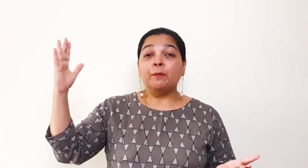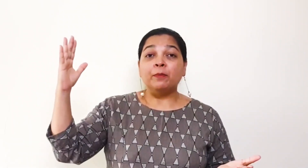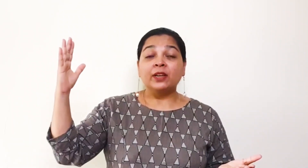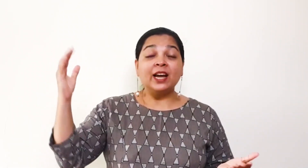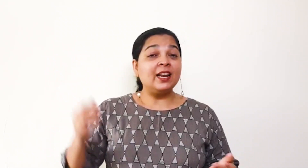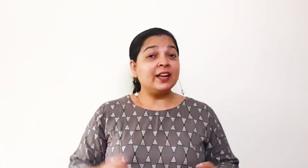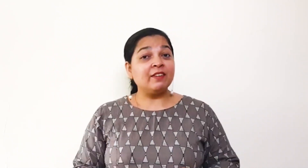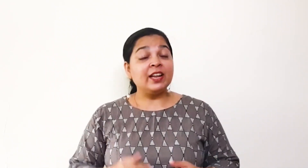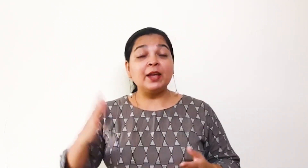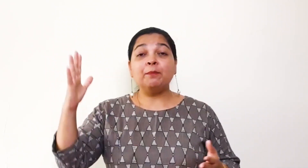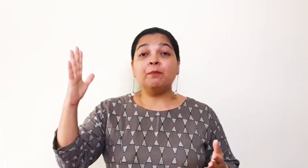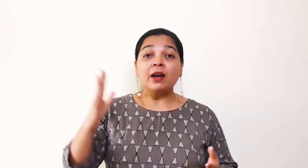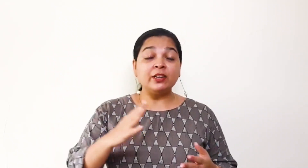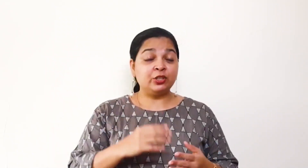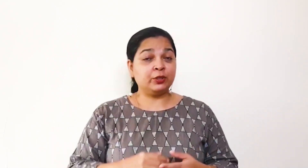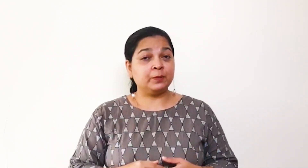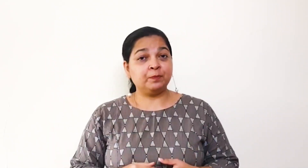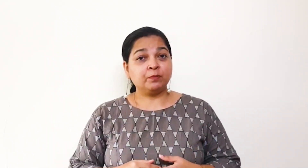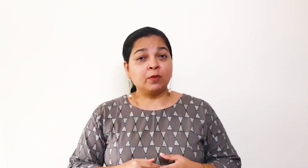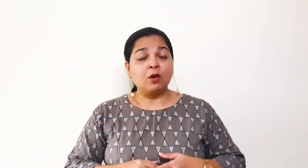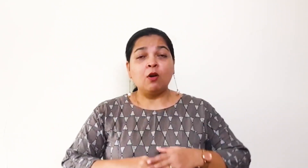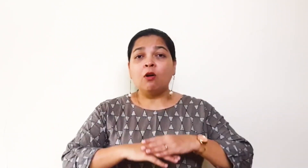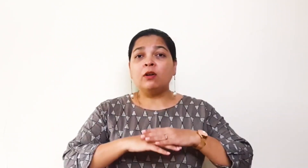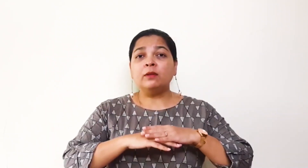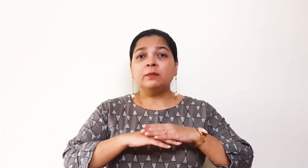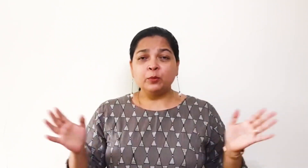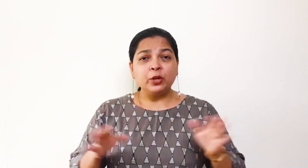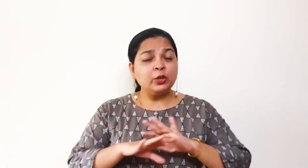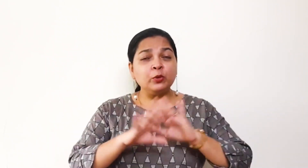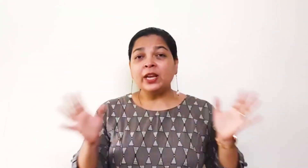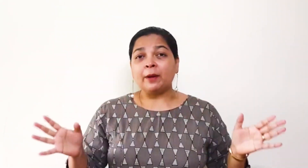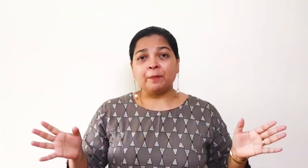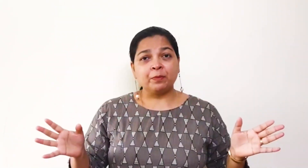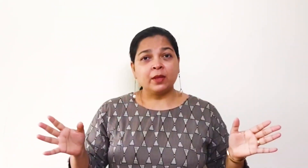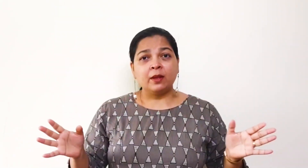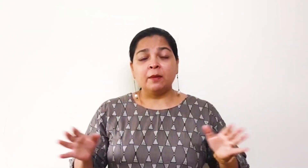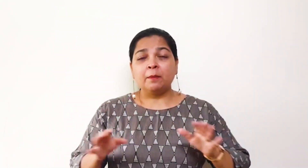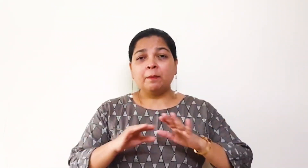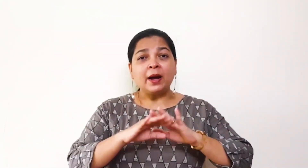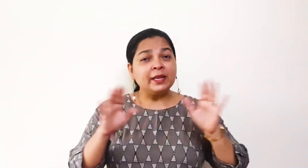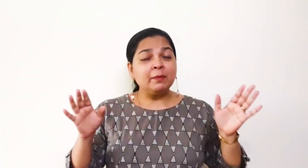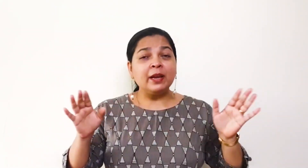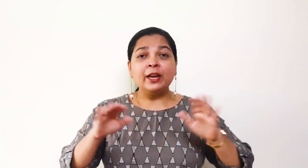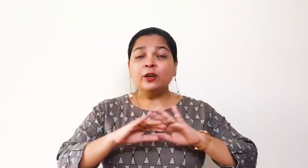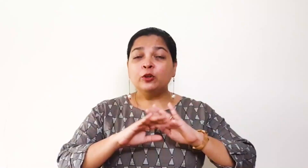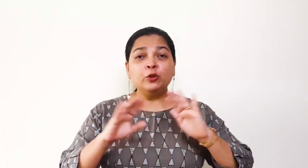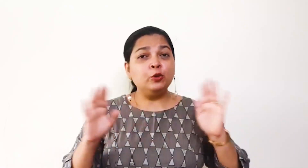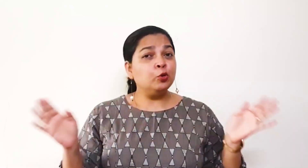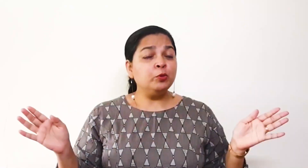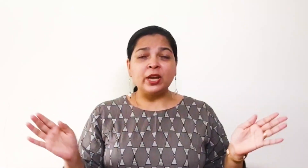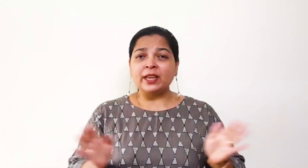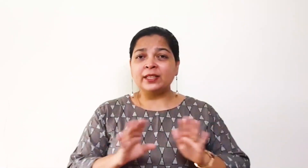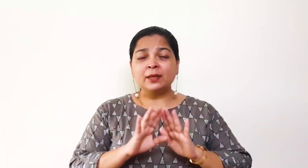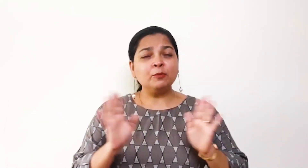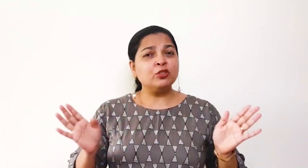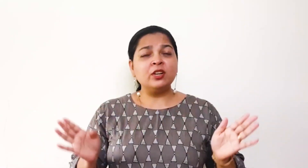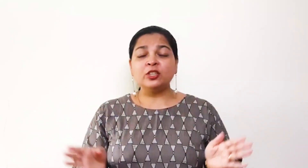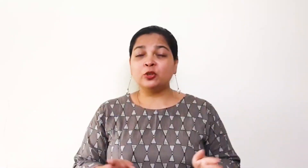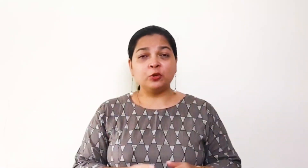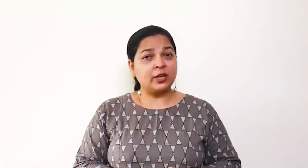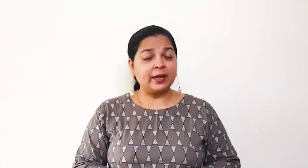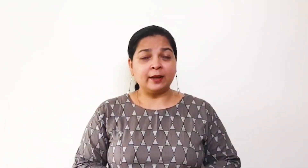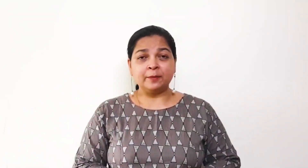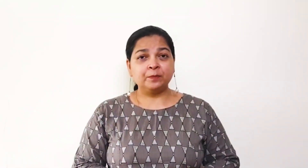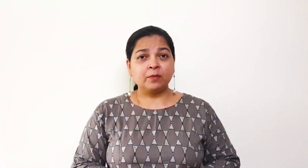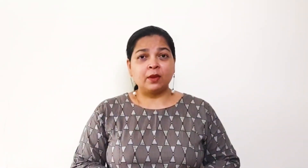ଉପରେ ବର୍ଷା କରେଇବେ ଆଉ ସାରା ଜଗତ ଜଳମଗ୍ନ ହୋଇଯିବ ଏବଂ ସବୁ